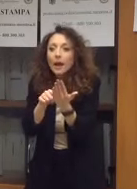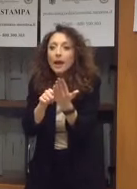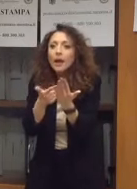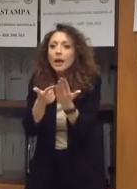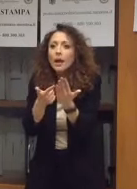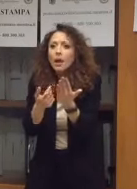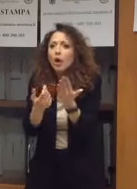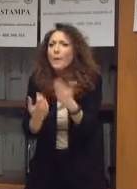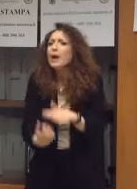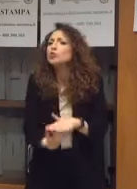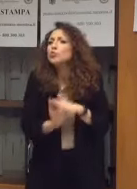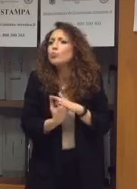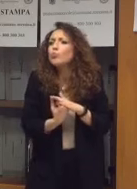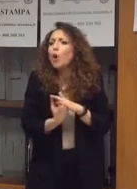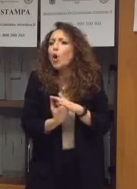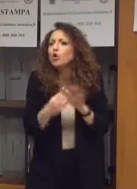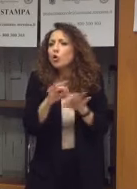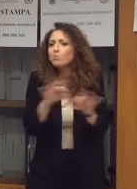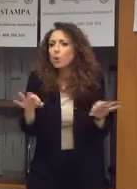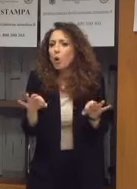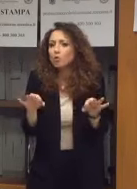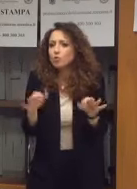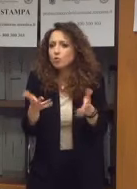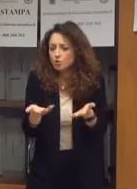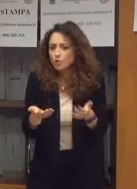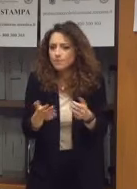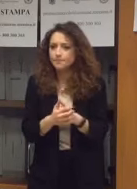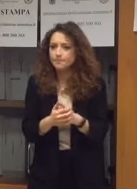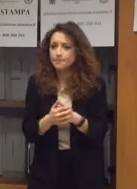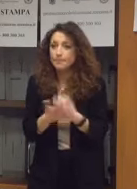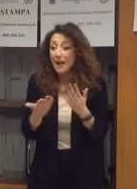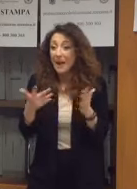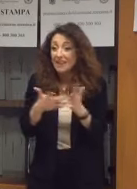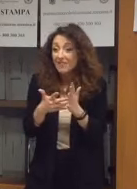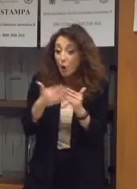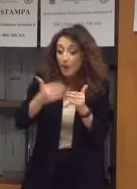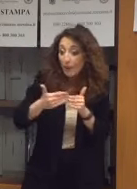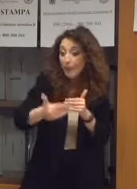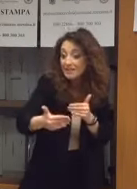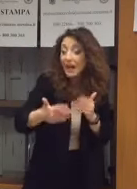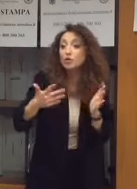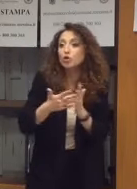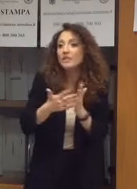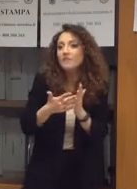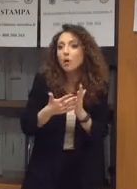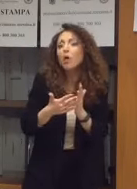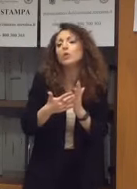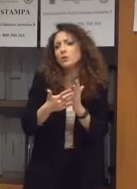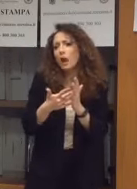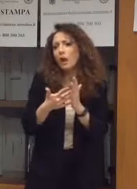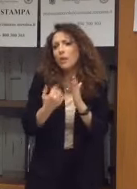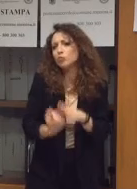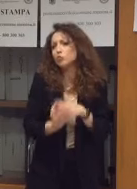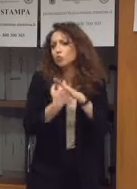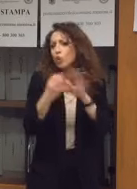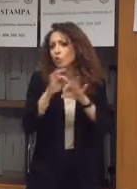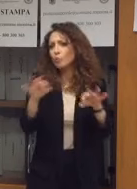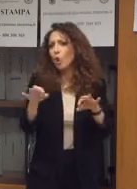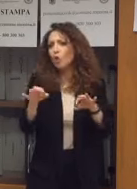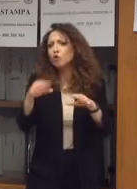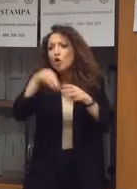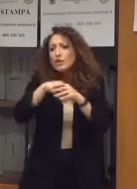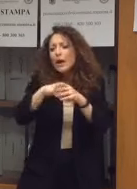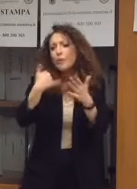ed è stato aiutato nei passaggi difficoltosi. Quindi effettivamente poi alla fine in tutti i quartieri ci sono state 350